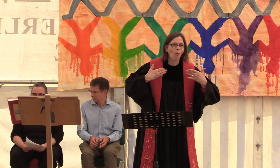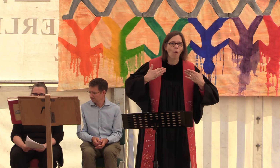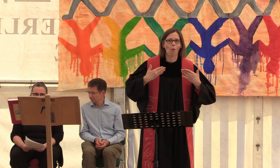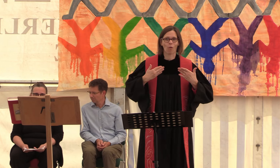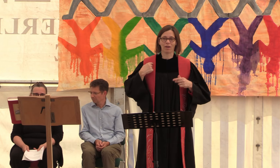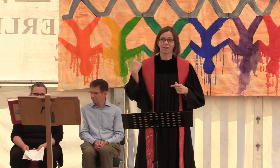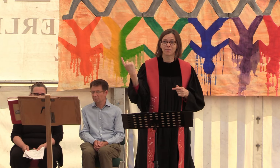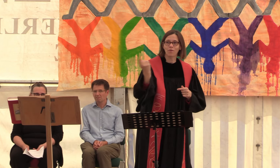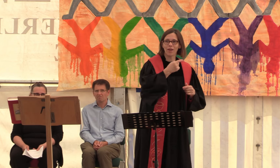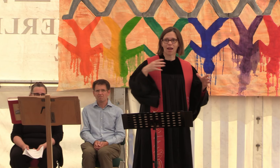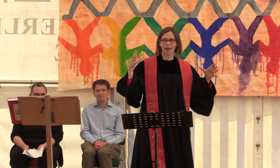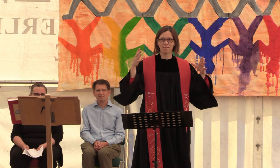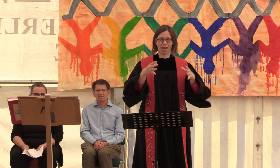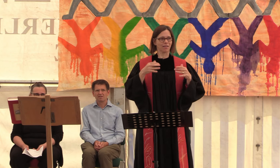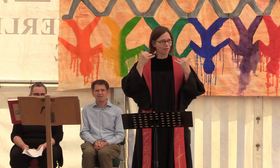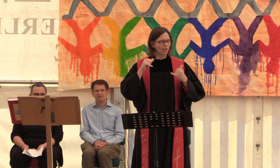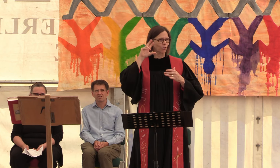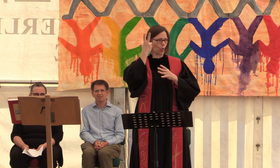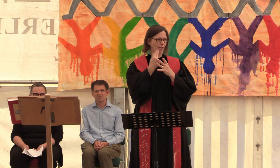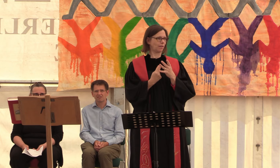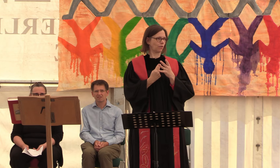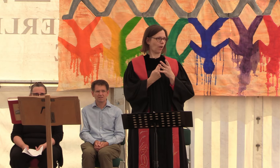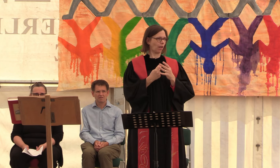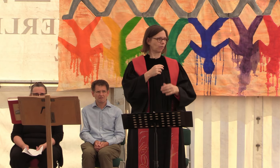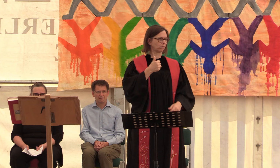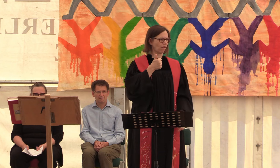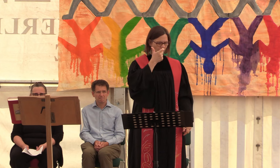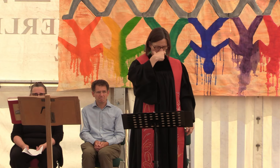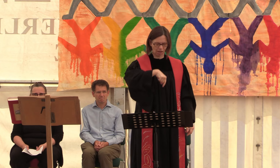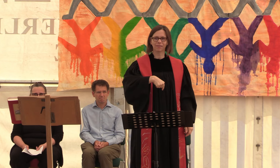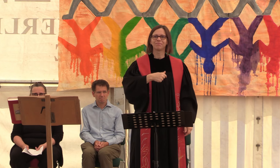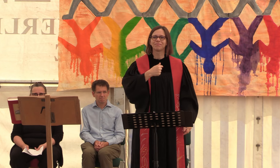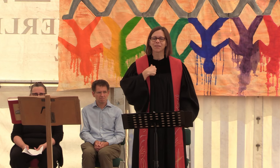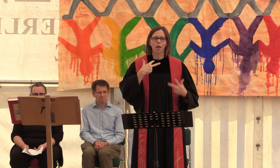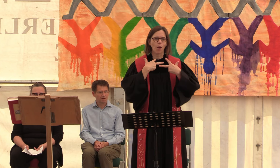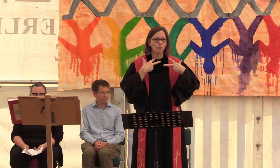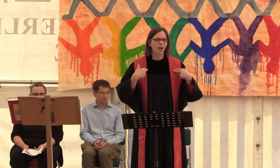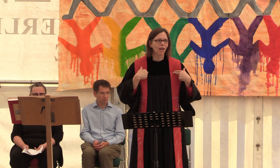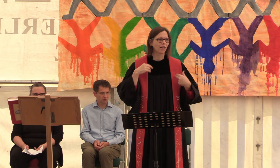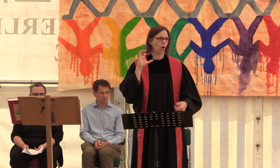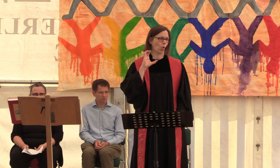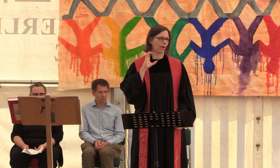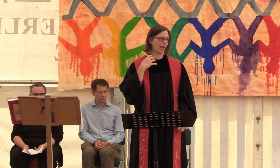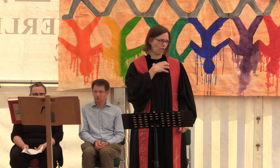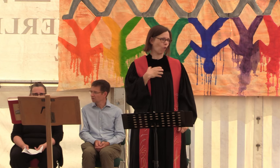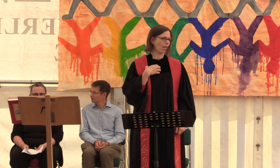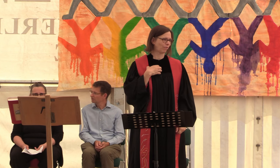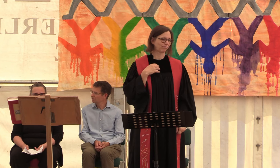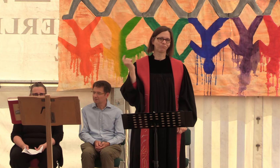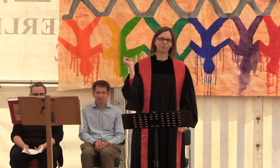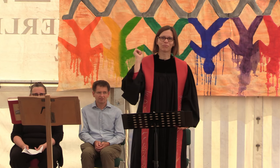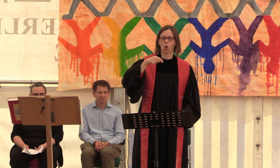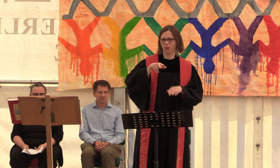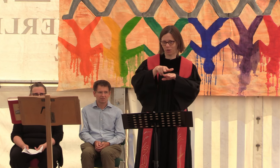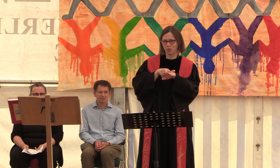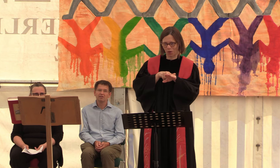Ich freue mich, dass wir heute den Gottesdienst feiern. Ich bin Pfarrerin